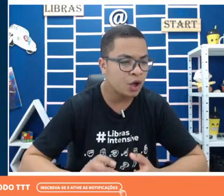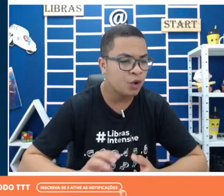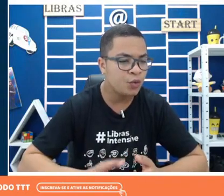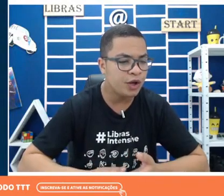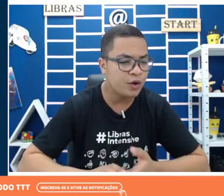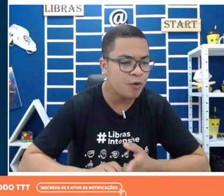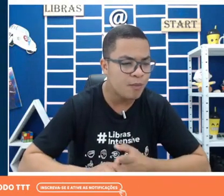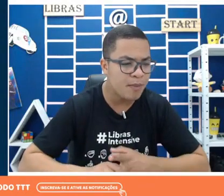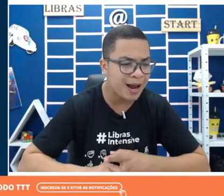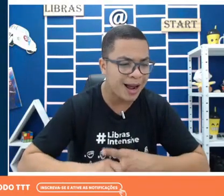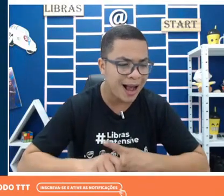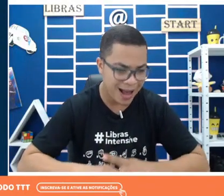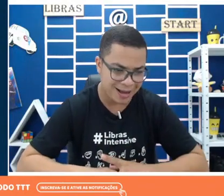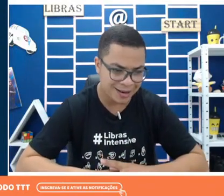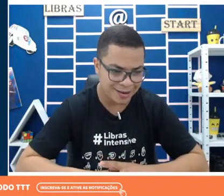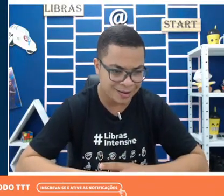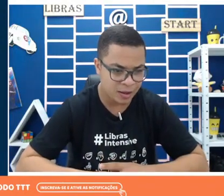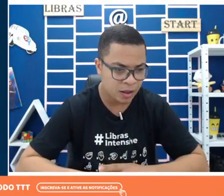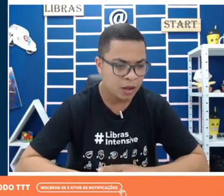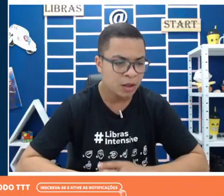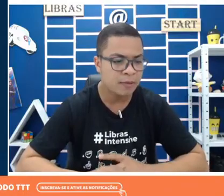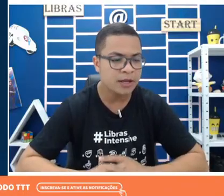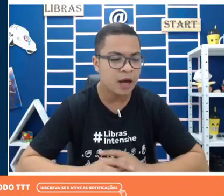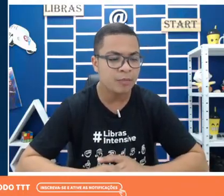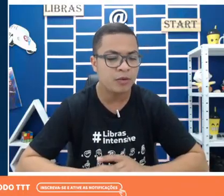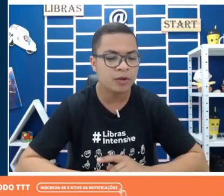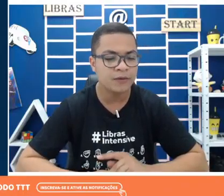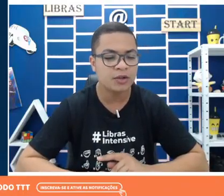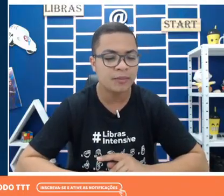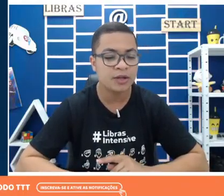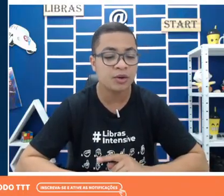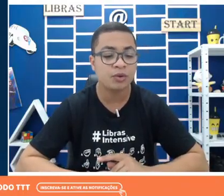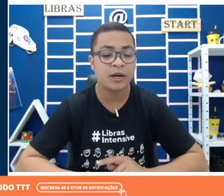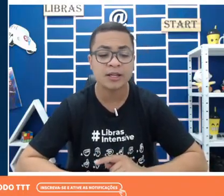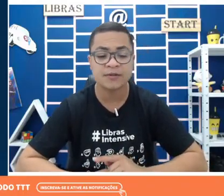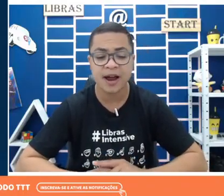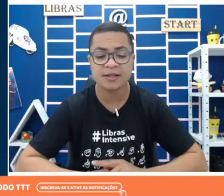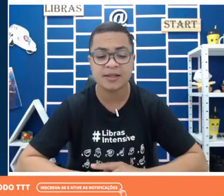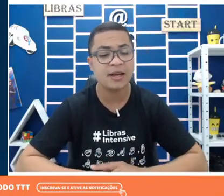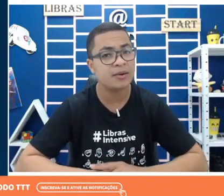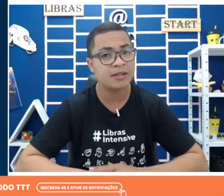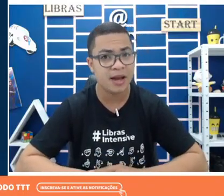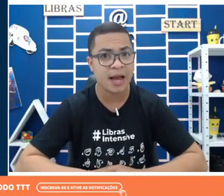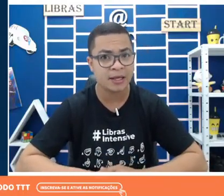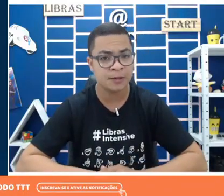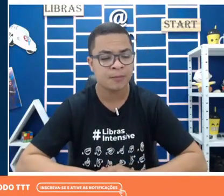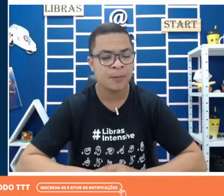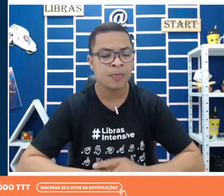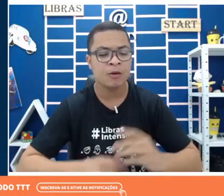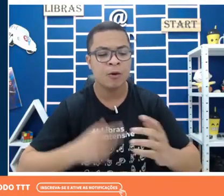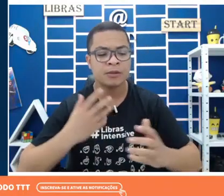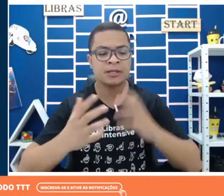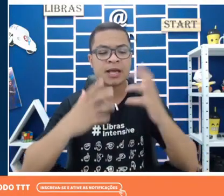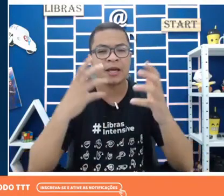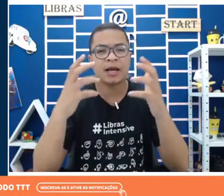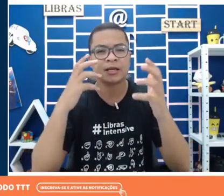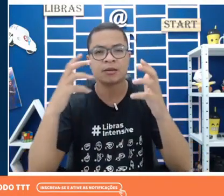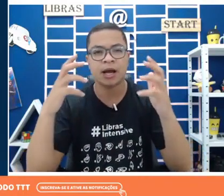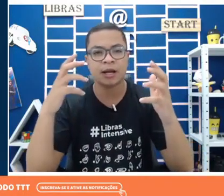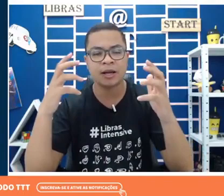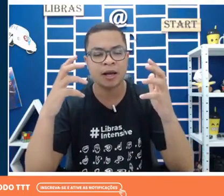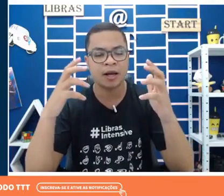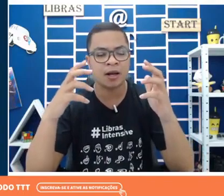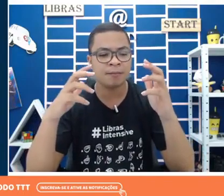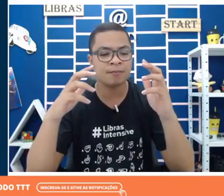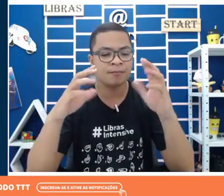a Wilma Carla, que mandaram pergunta falando sobre a estrutura das frases em língua de sinais. Como se sai a